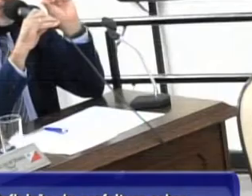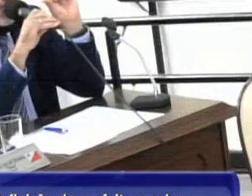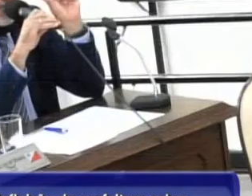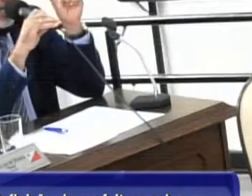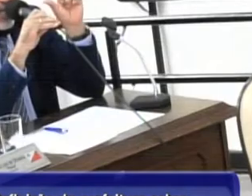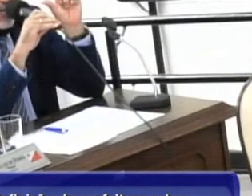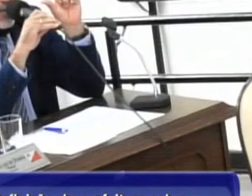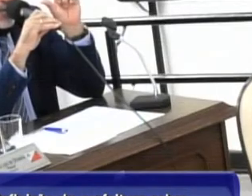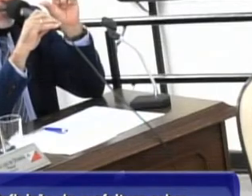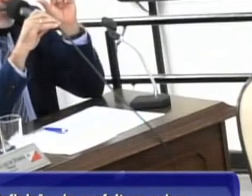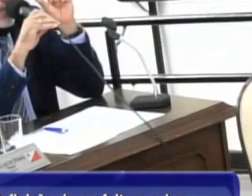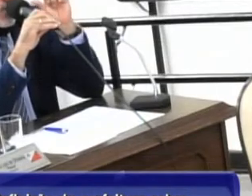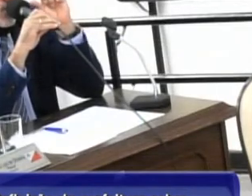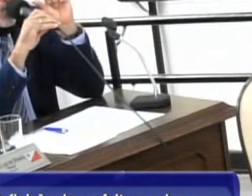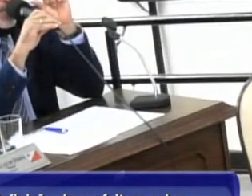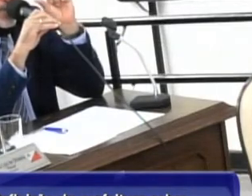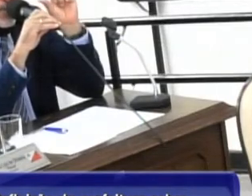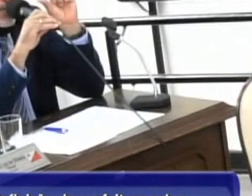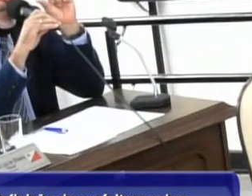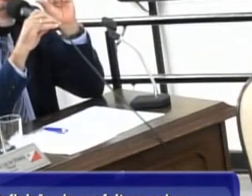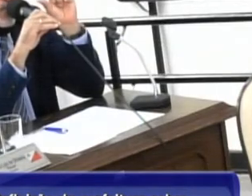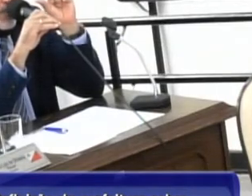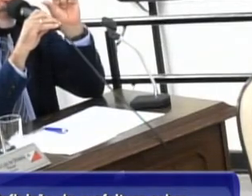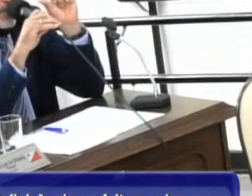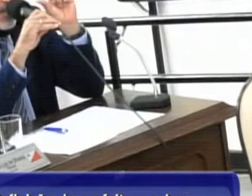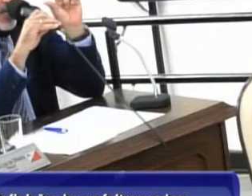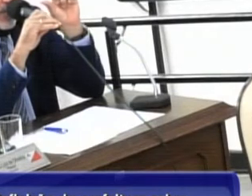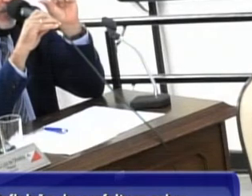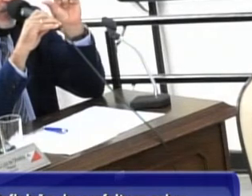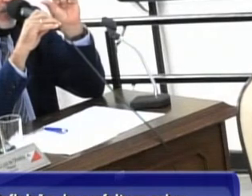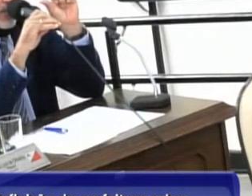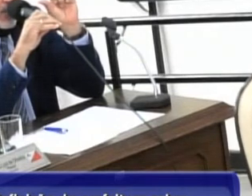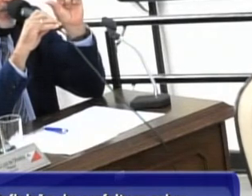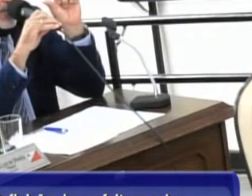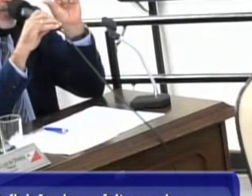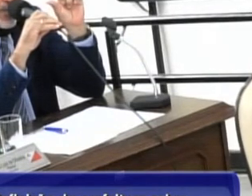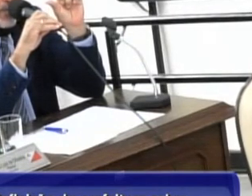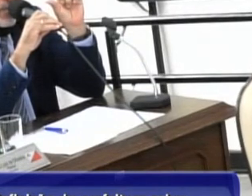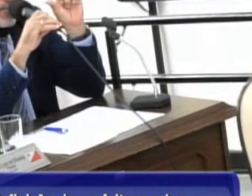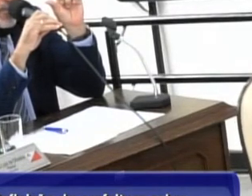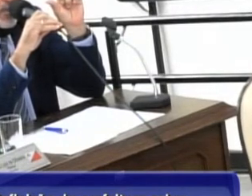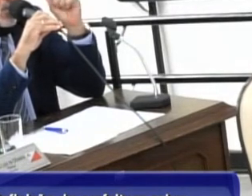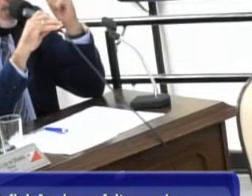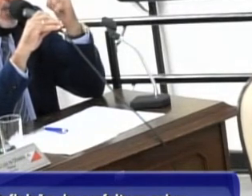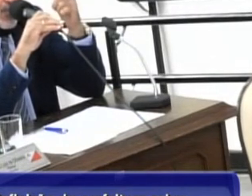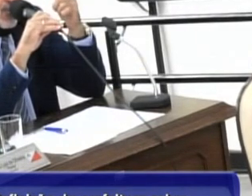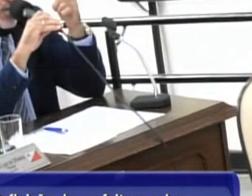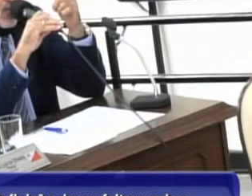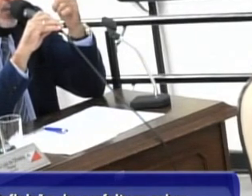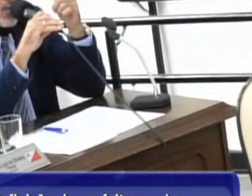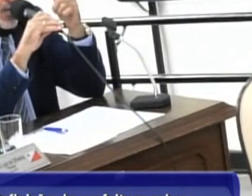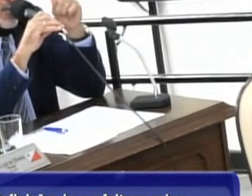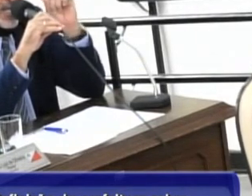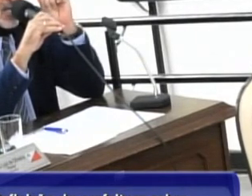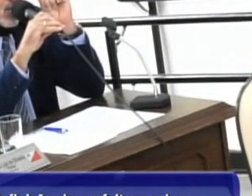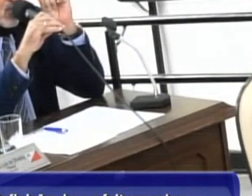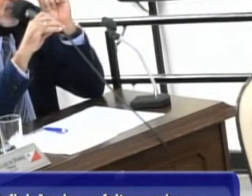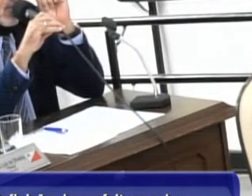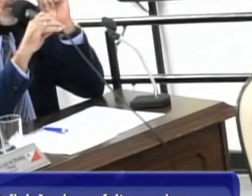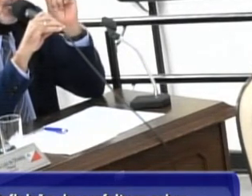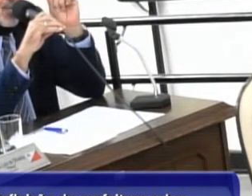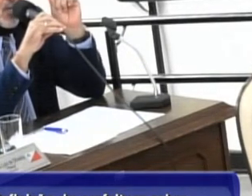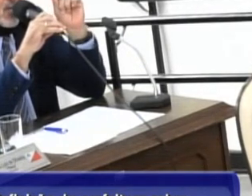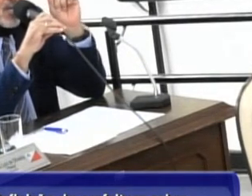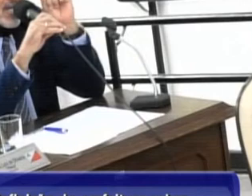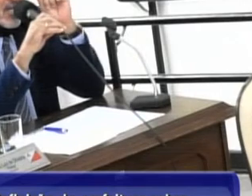um assunto diferente. Eu tenho um pedido desde o começo do mandato do governo Edinho, que o Ulisses foi lá comigo também, quando